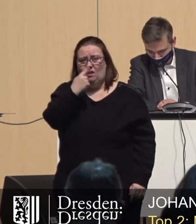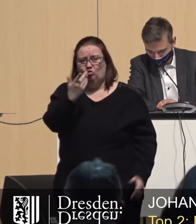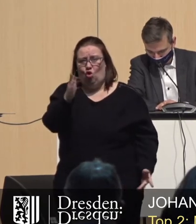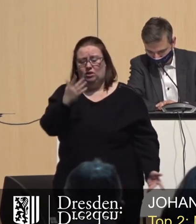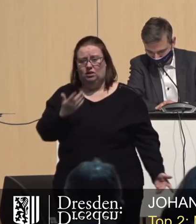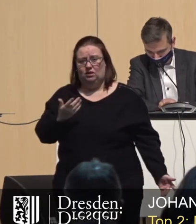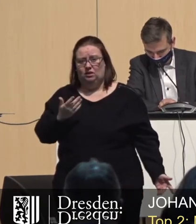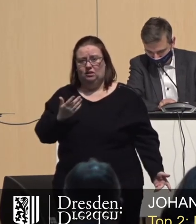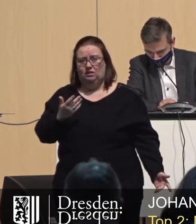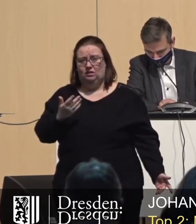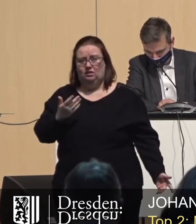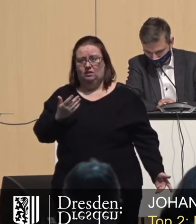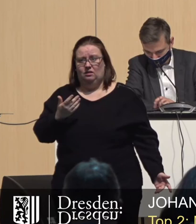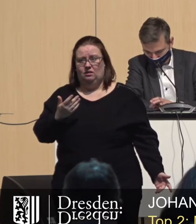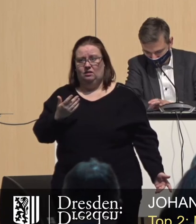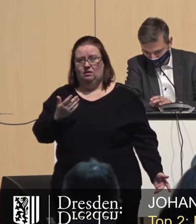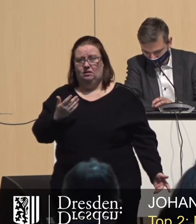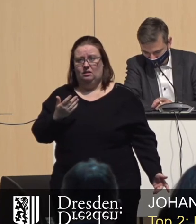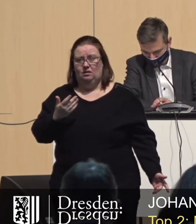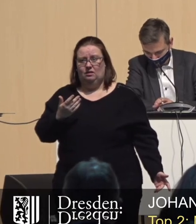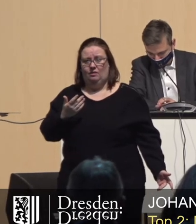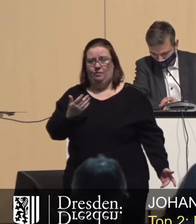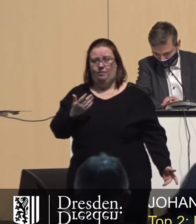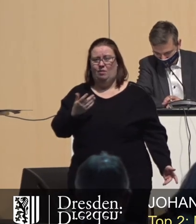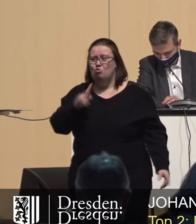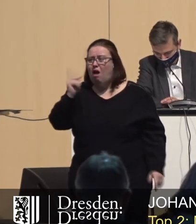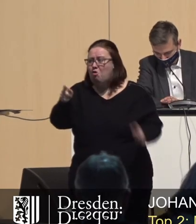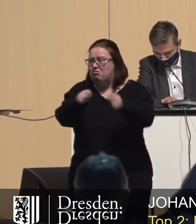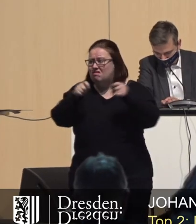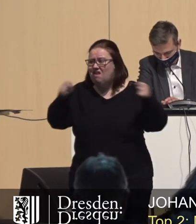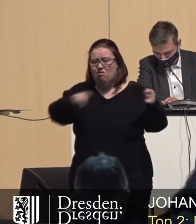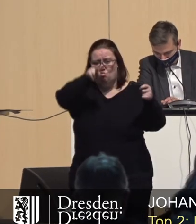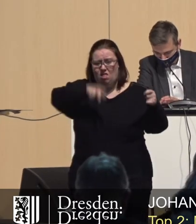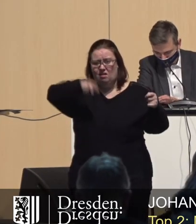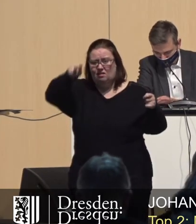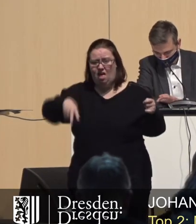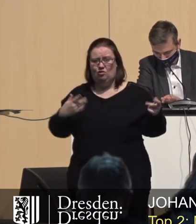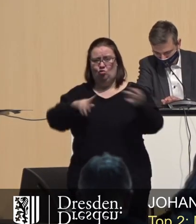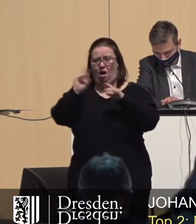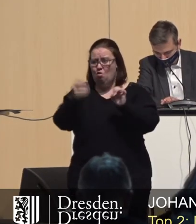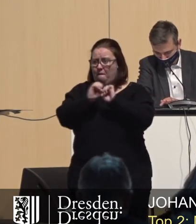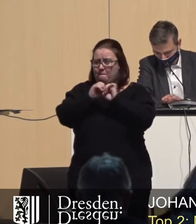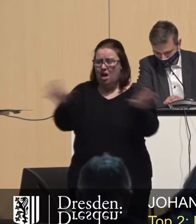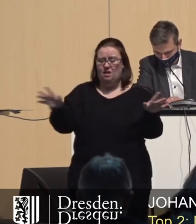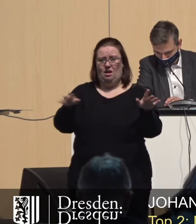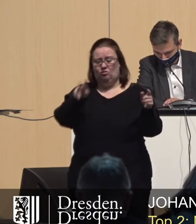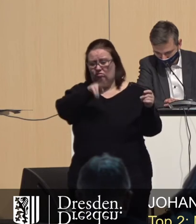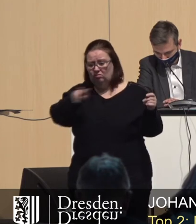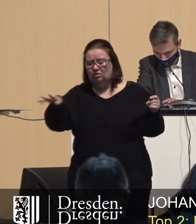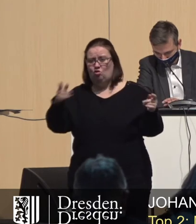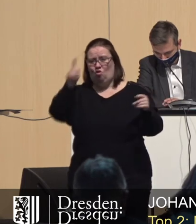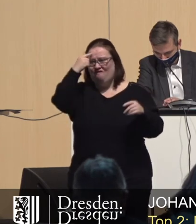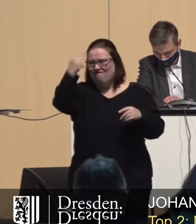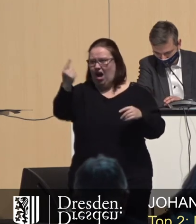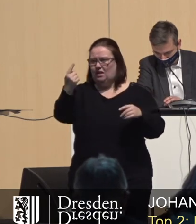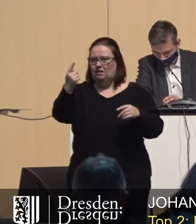angesprochen hat. Sie lesen doch auch die Zeitungsmeldungen, Sie verfolgen das doch auch über die Social Media. Sie wissen